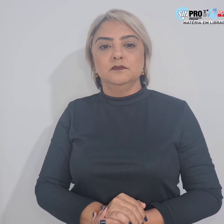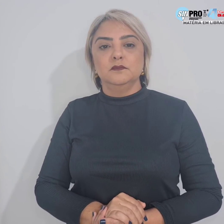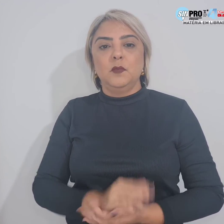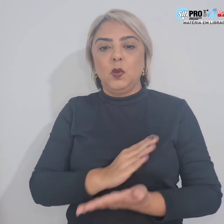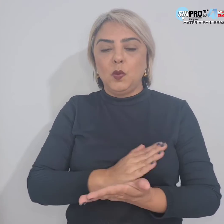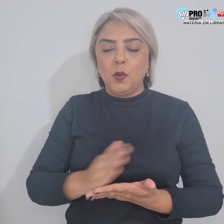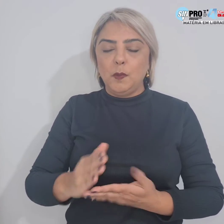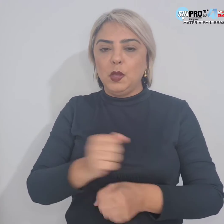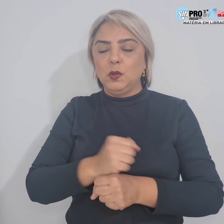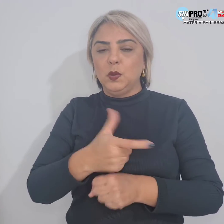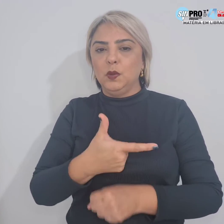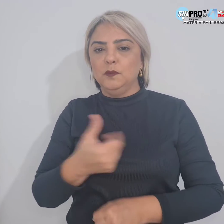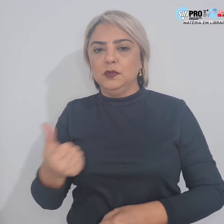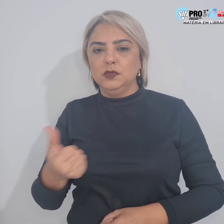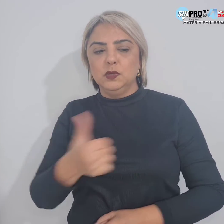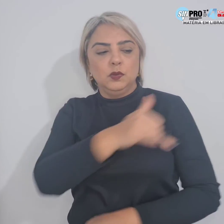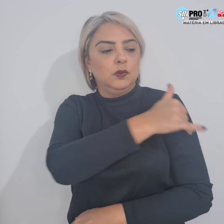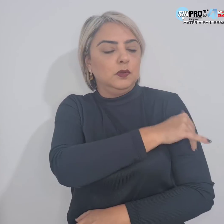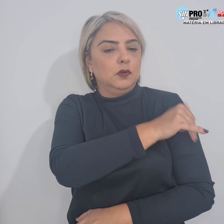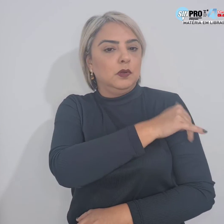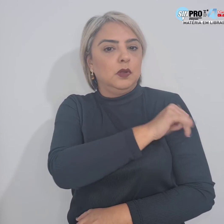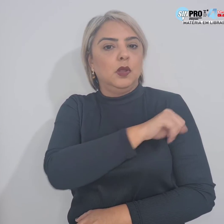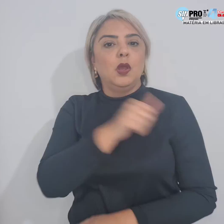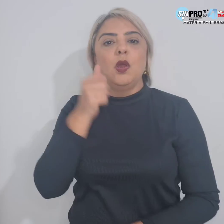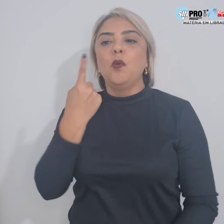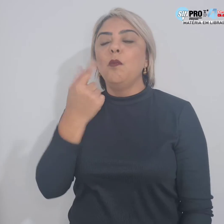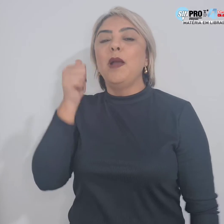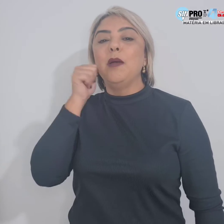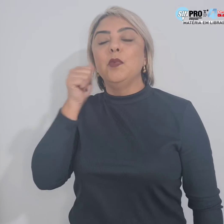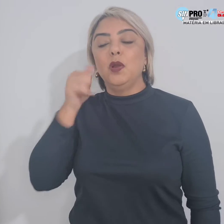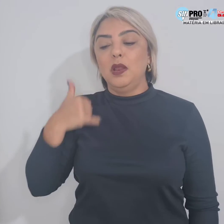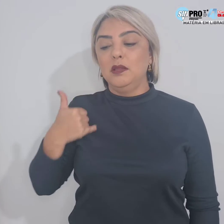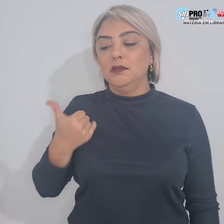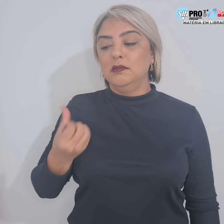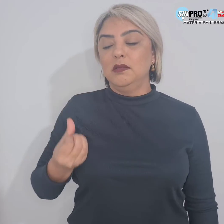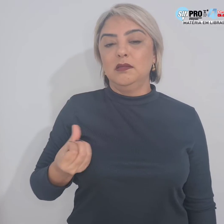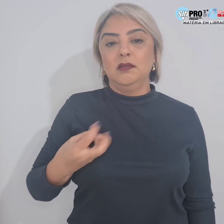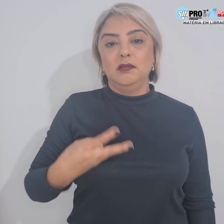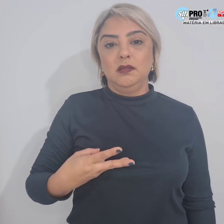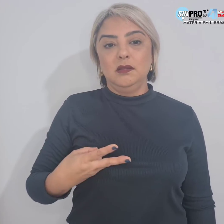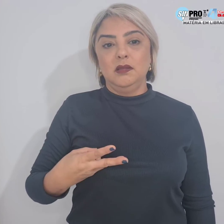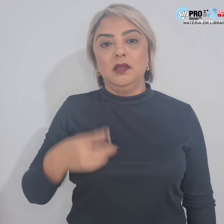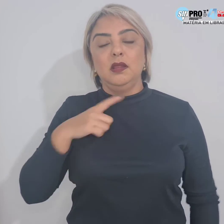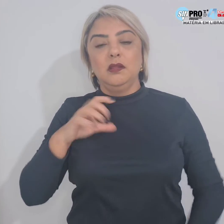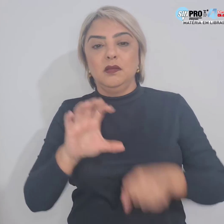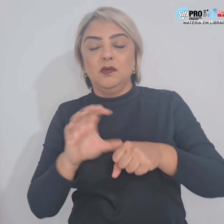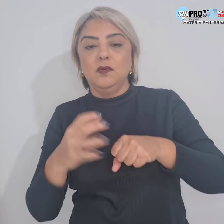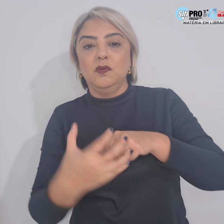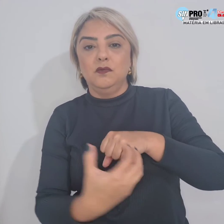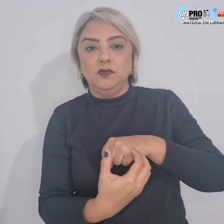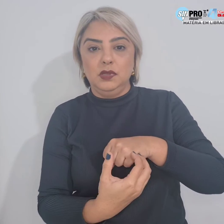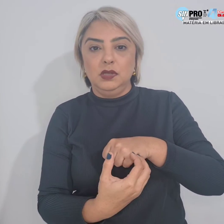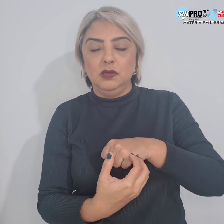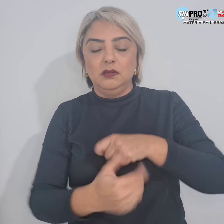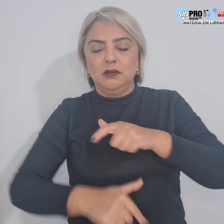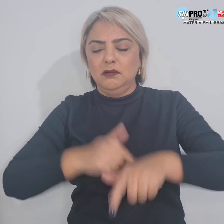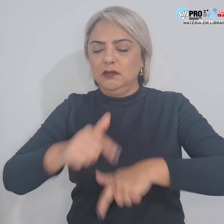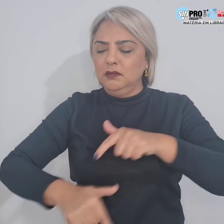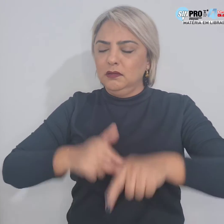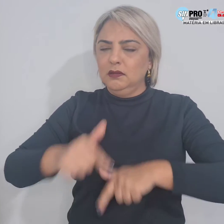No início do ano, no Rio de Janeiro, uma mulher de 63 anos, que teve Covid-19, trabalhava